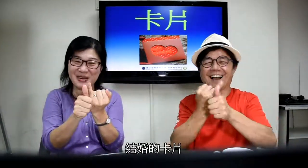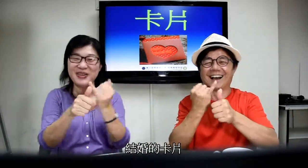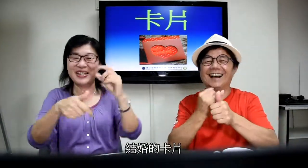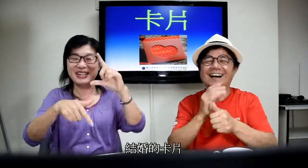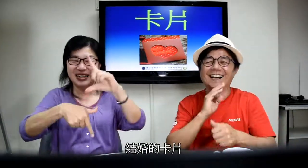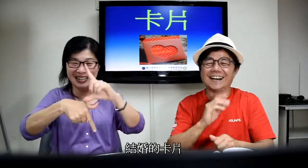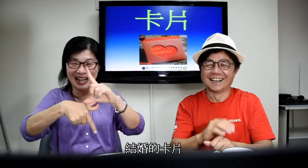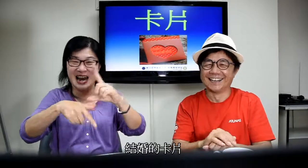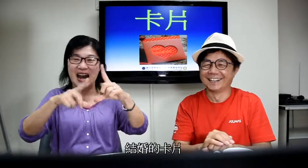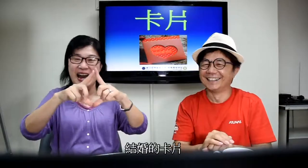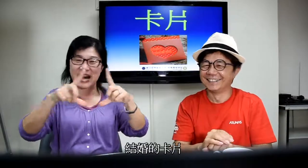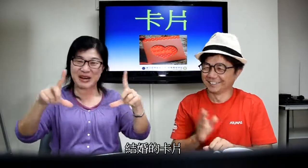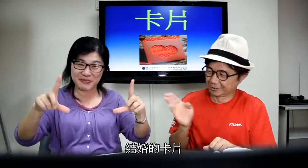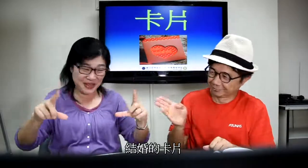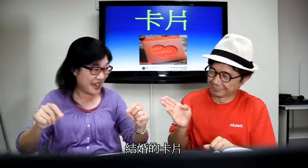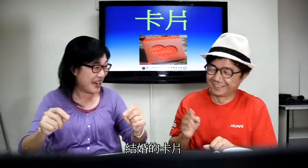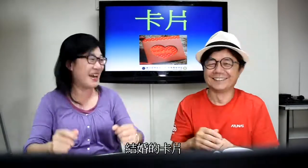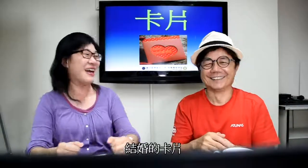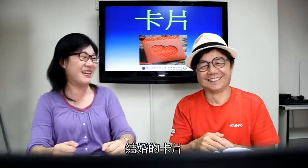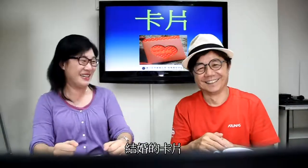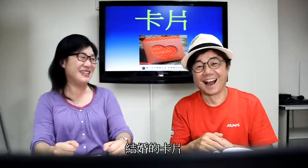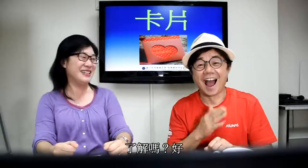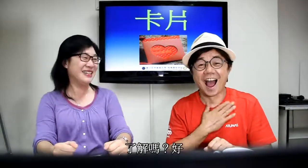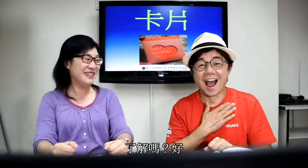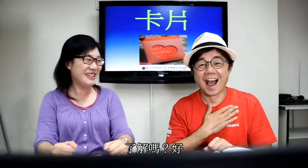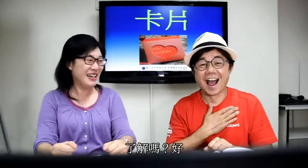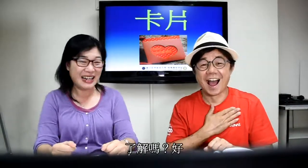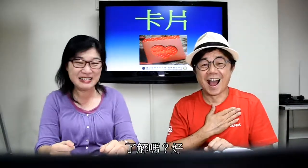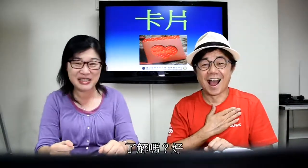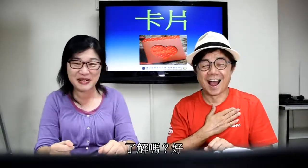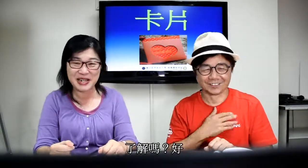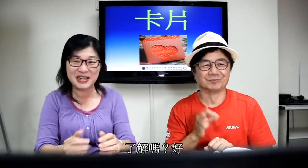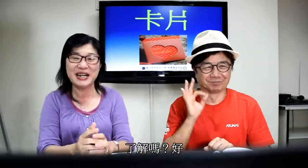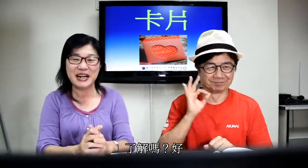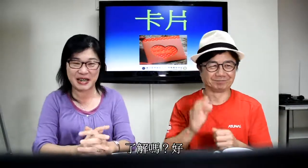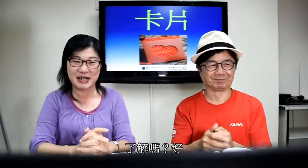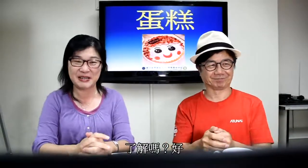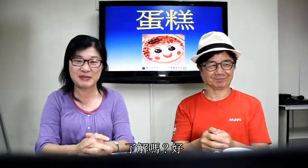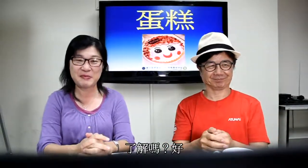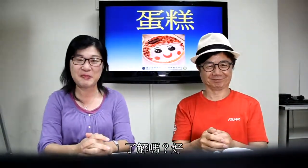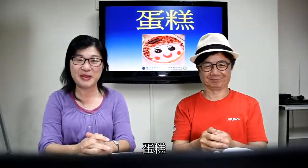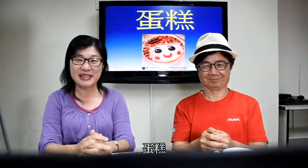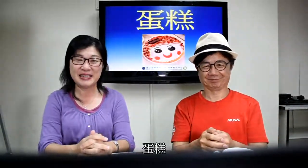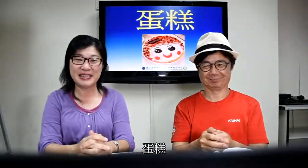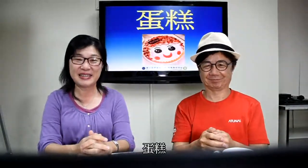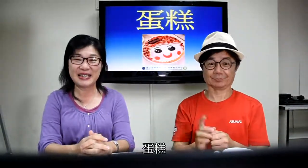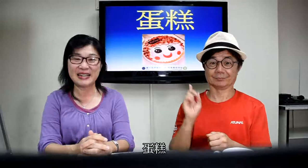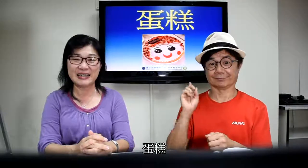的卡片，了解吗？好，蛋糕。